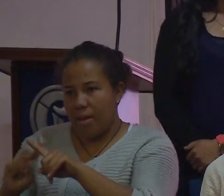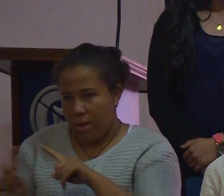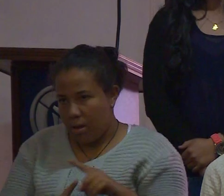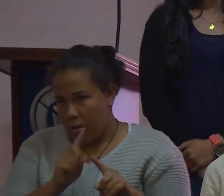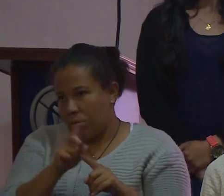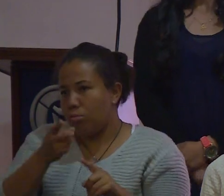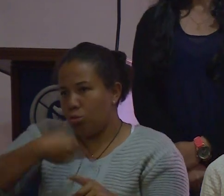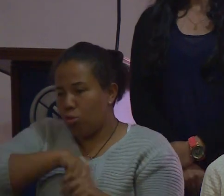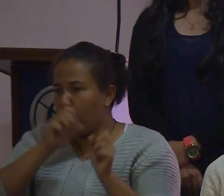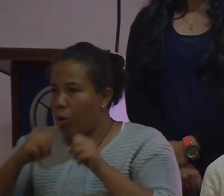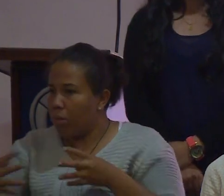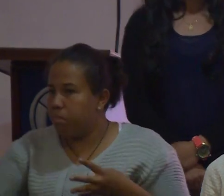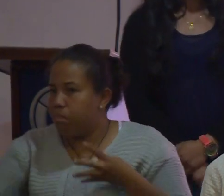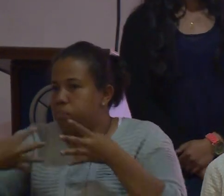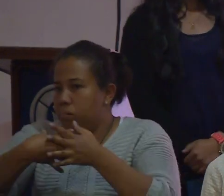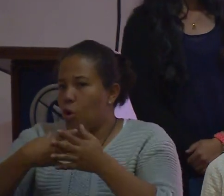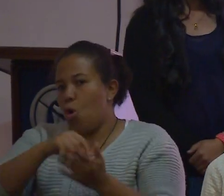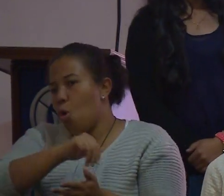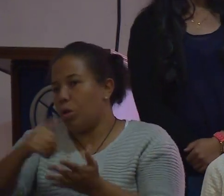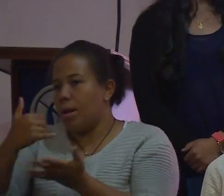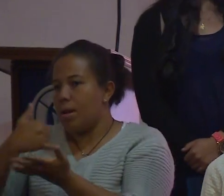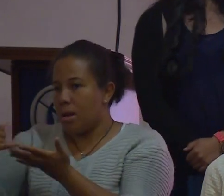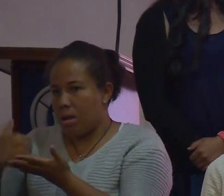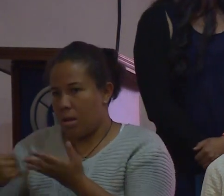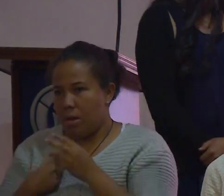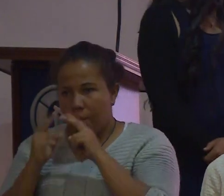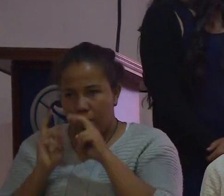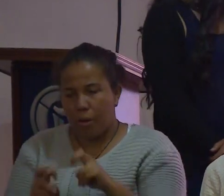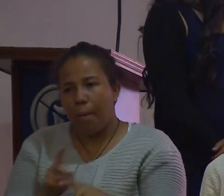pueden articular con otras líneas, pero digamos que también